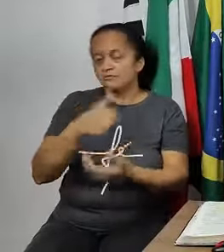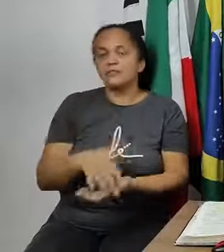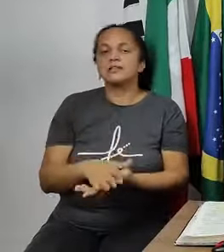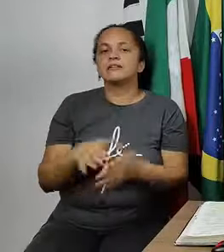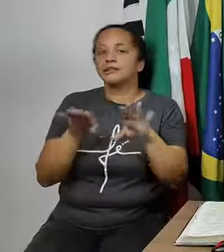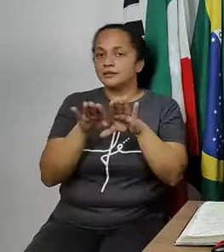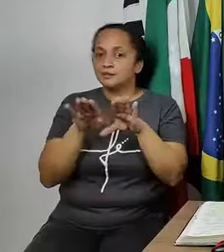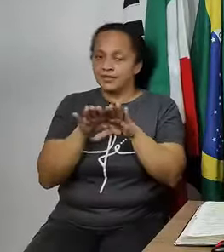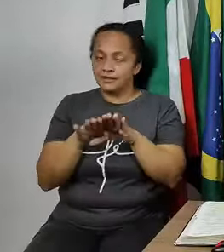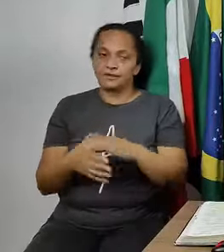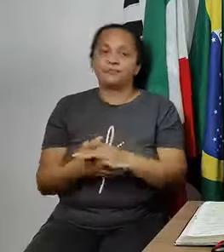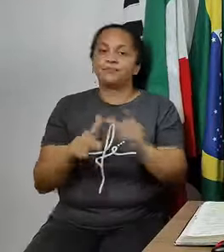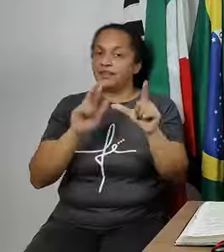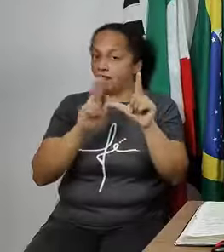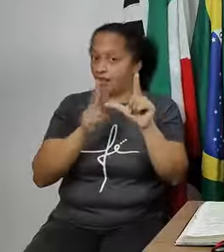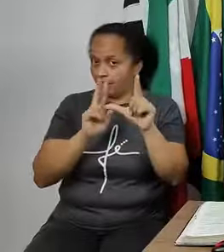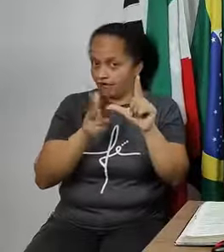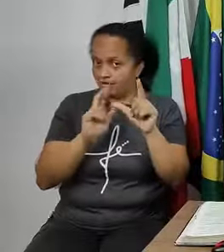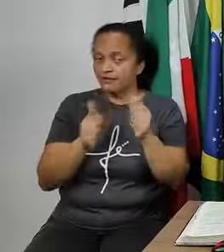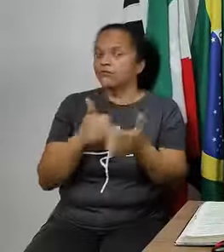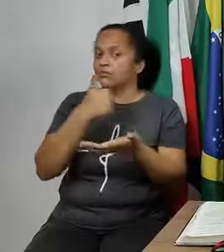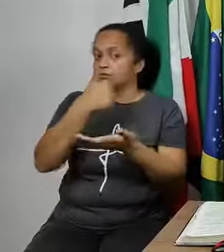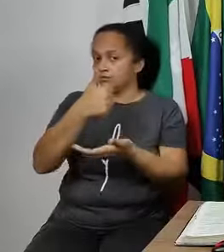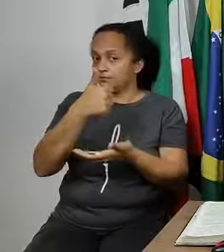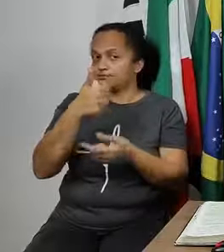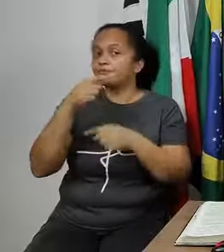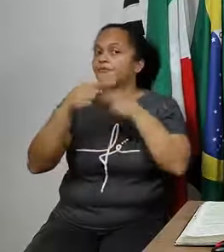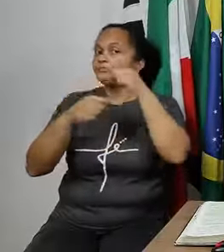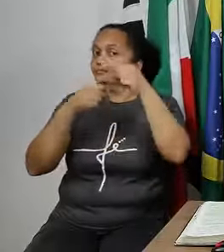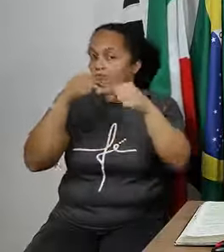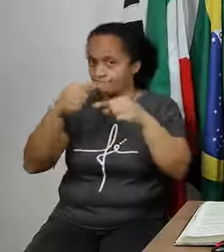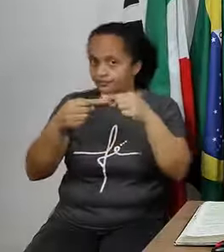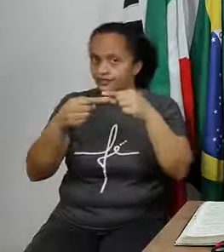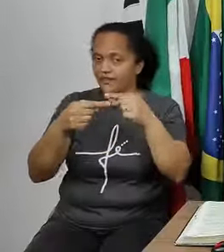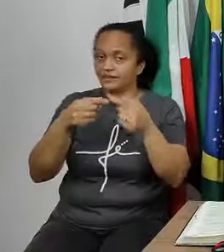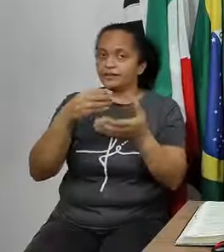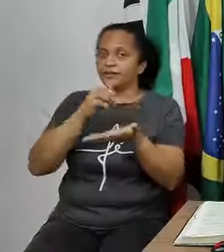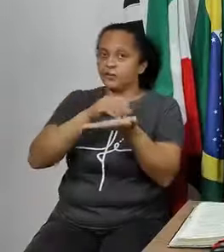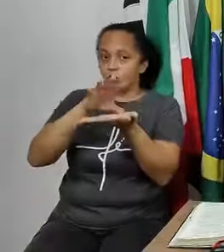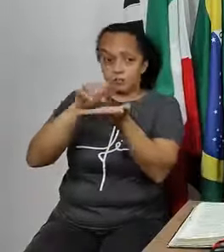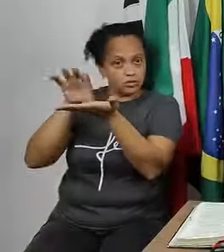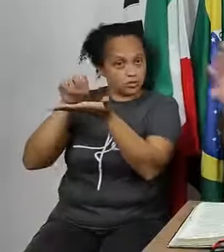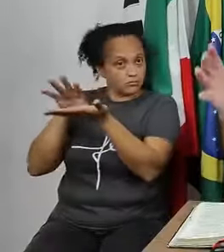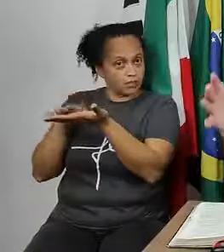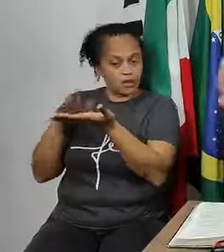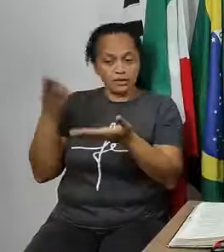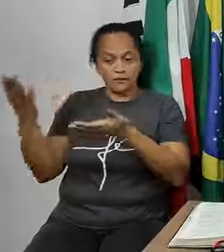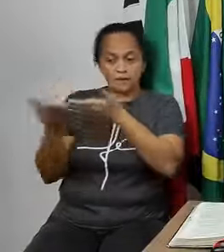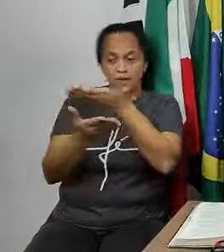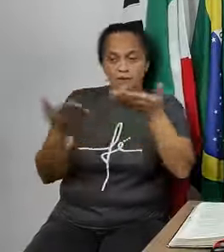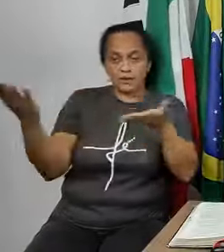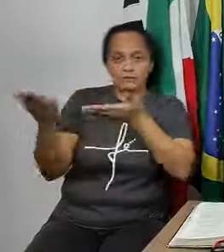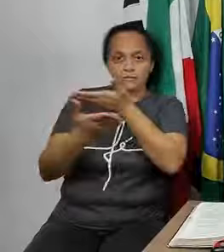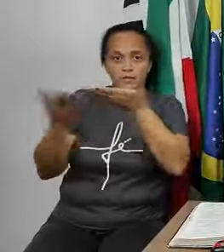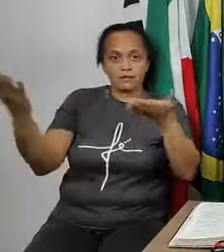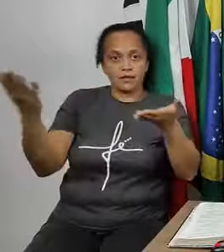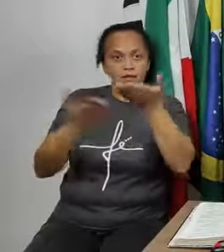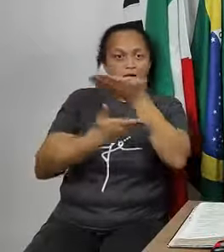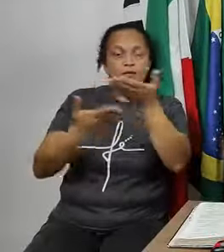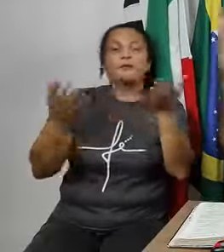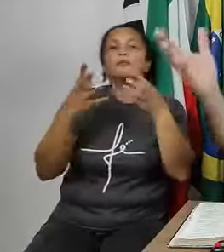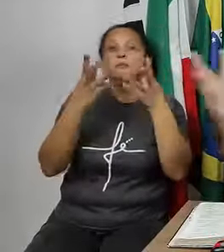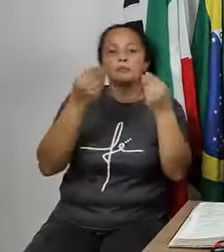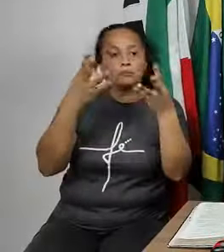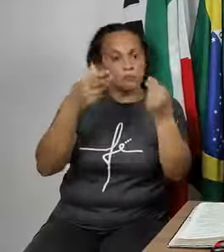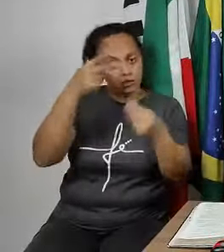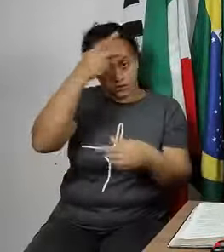nossa live, no nosso vídeo. E depois você compartilha para que muitas pessoas possam ouvir essa